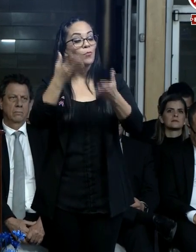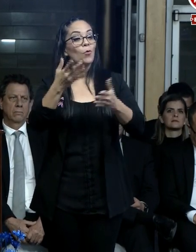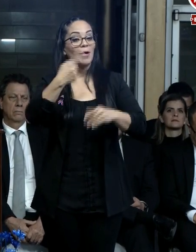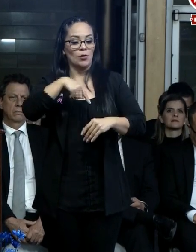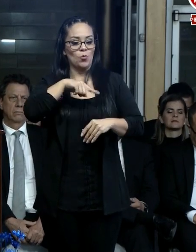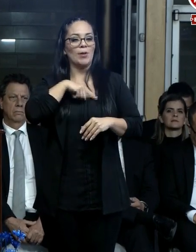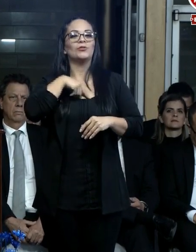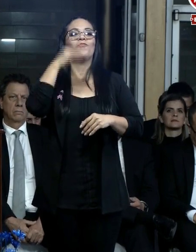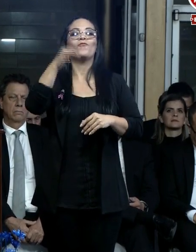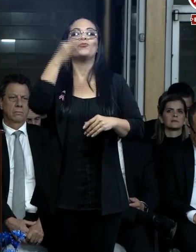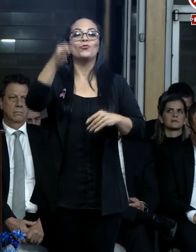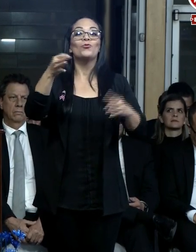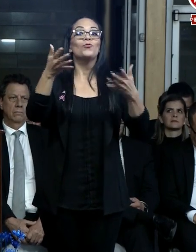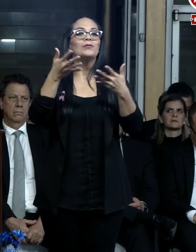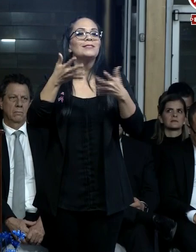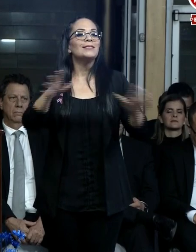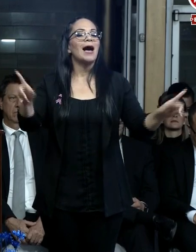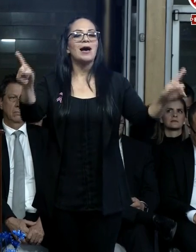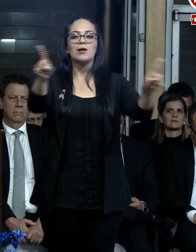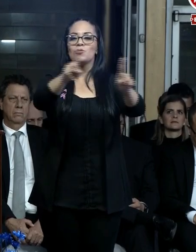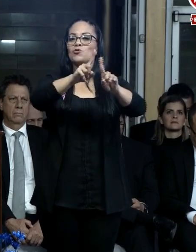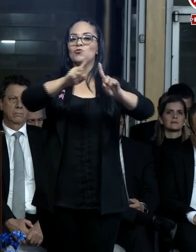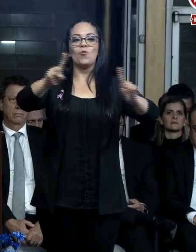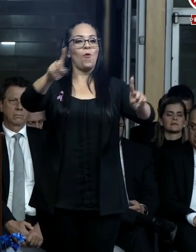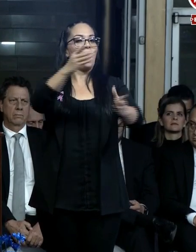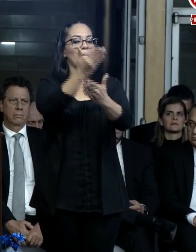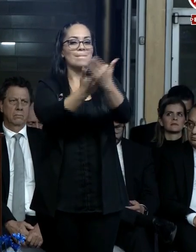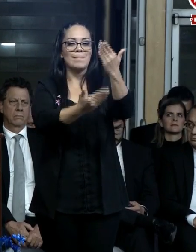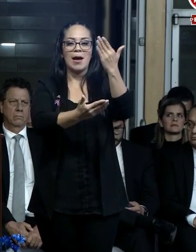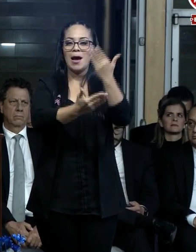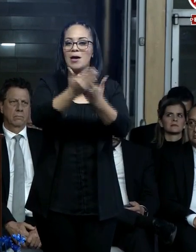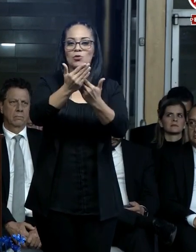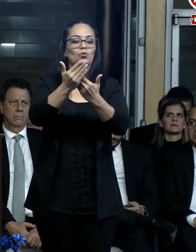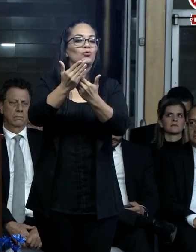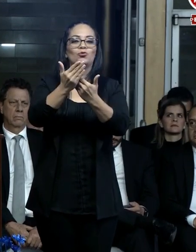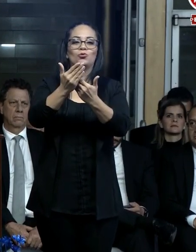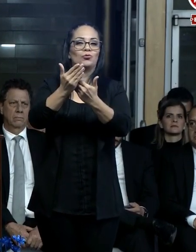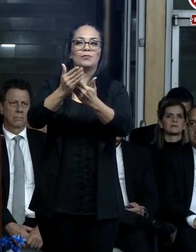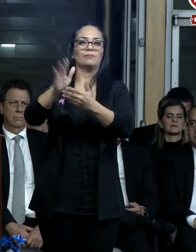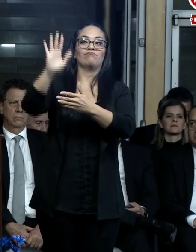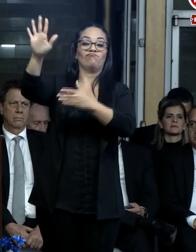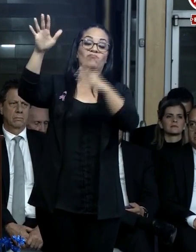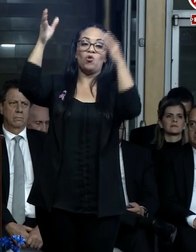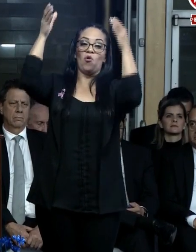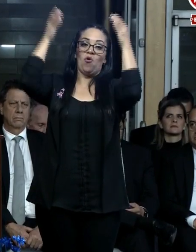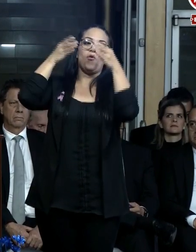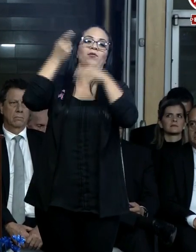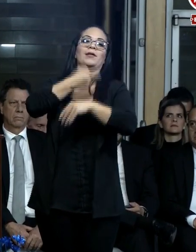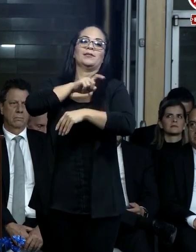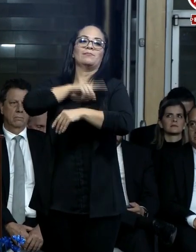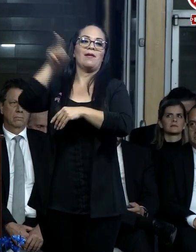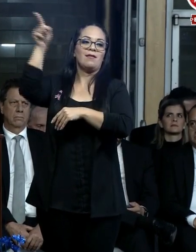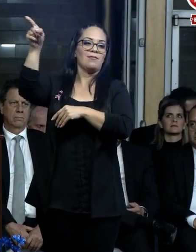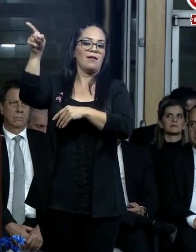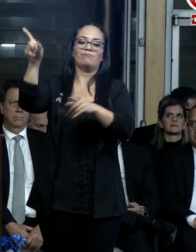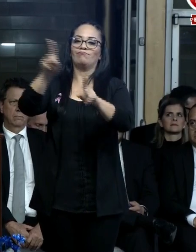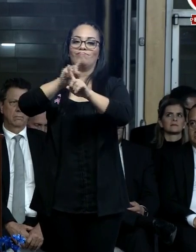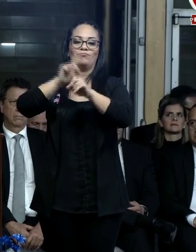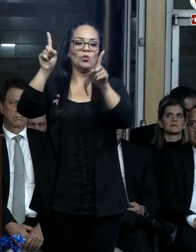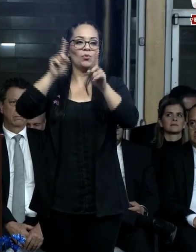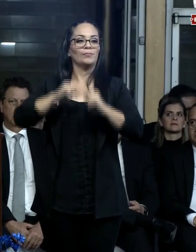destino ya no estaba en las manos de alguien con corona en